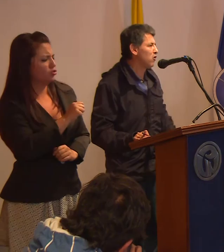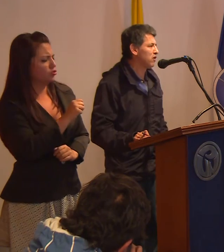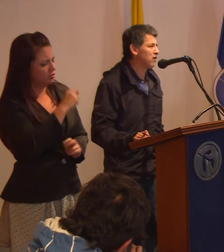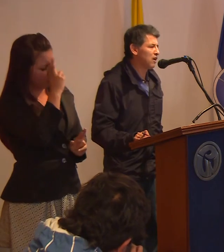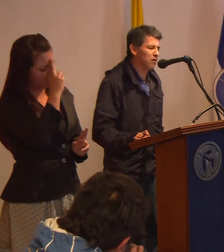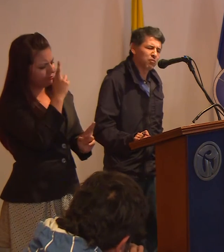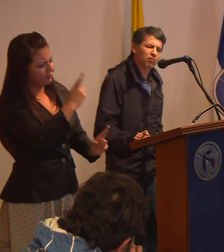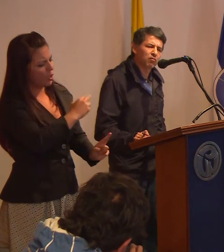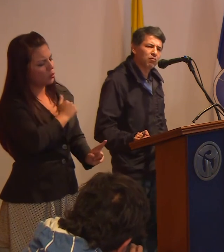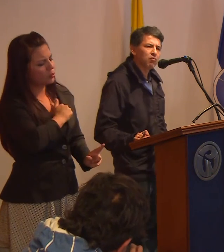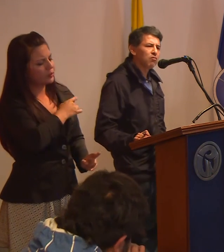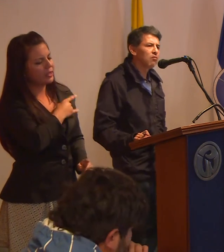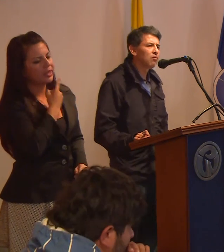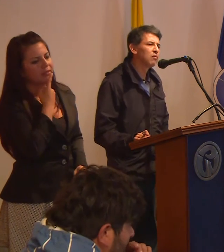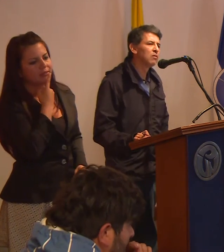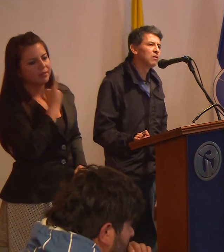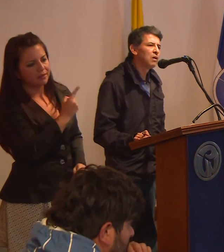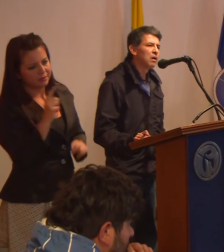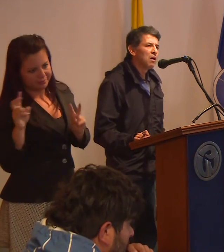autonomía universitaria.